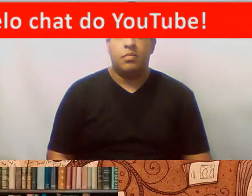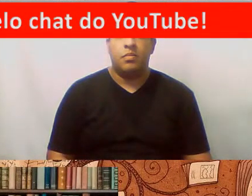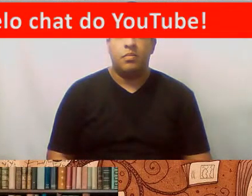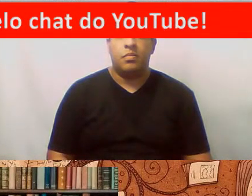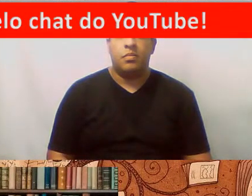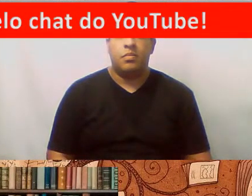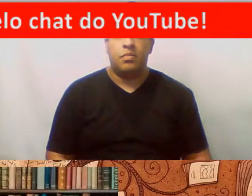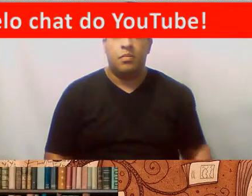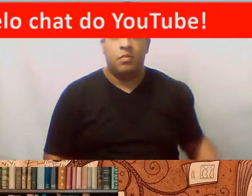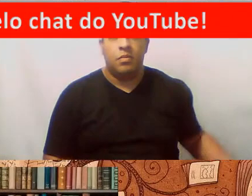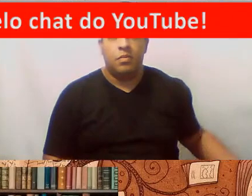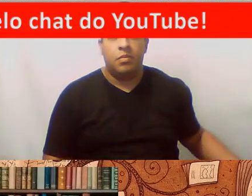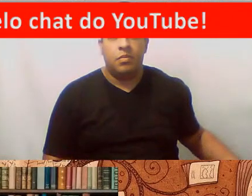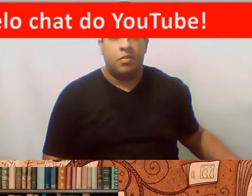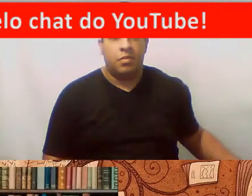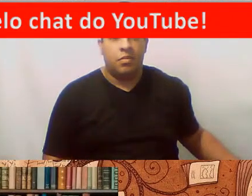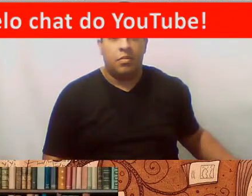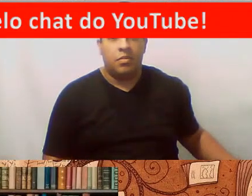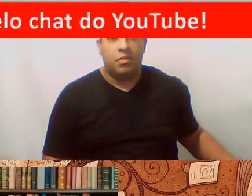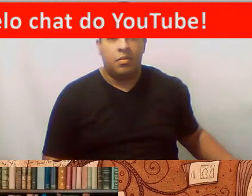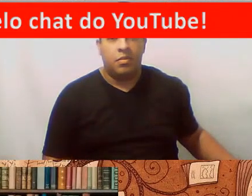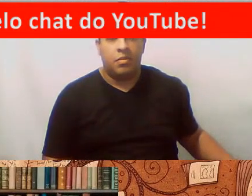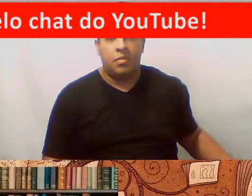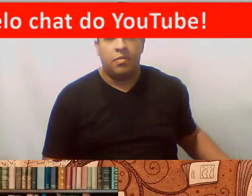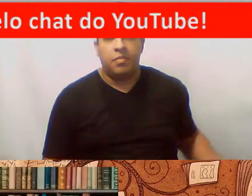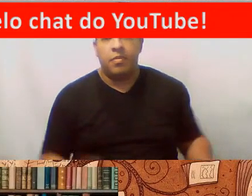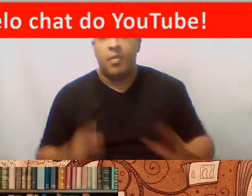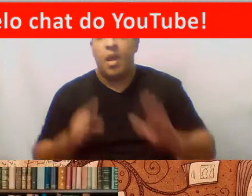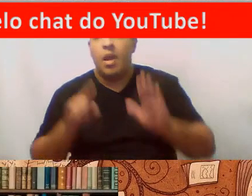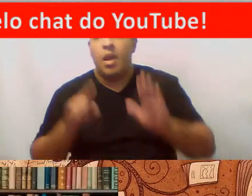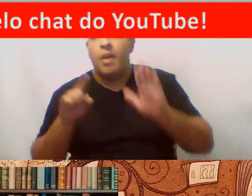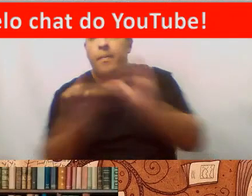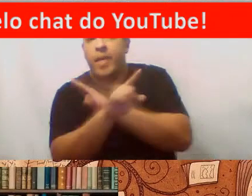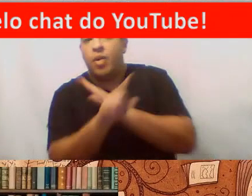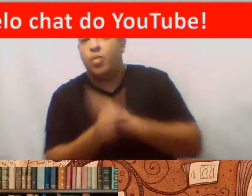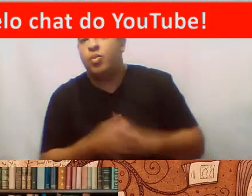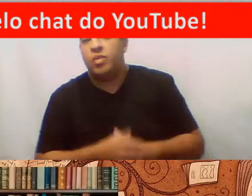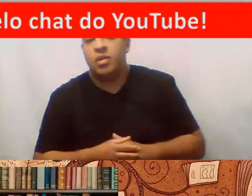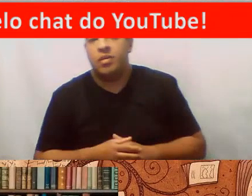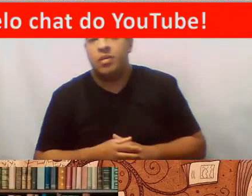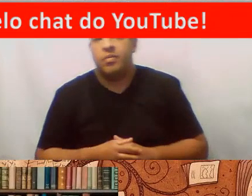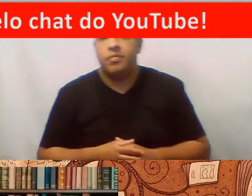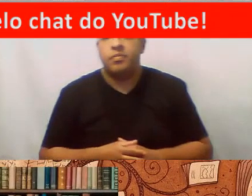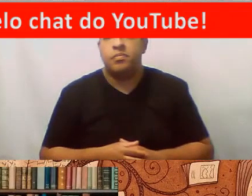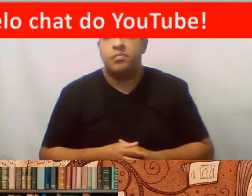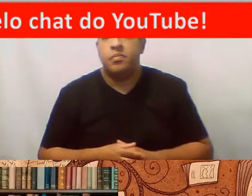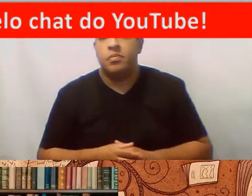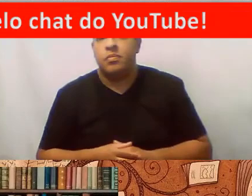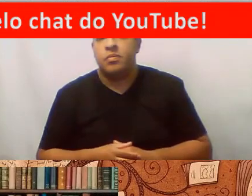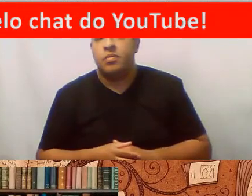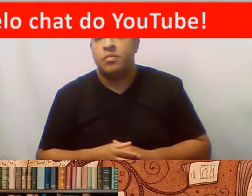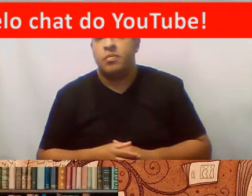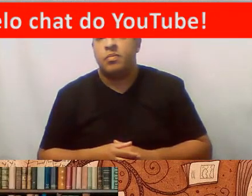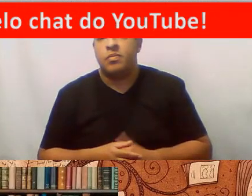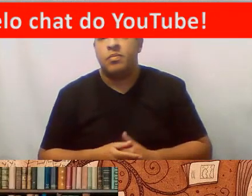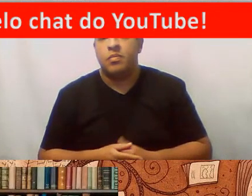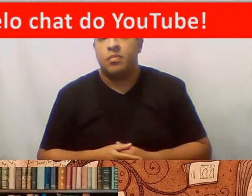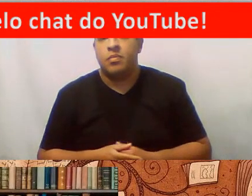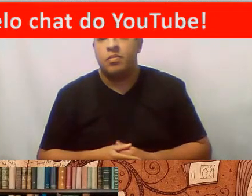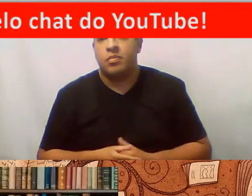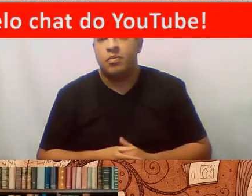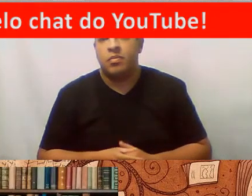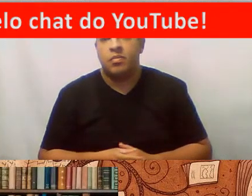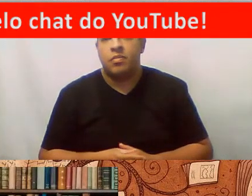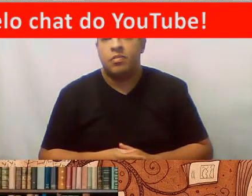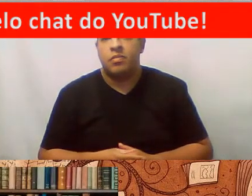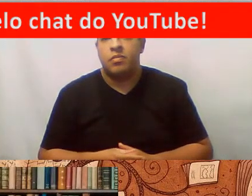Perdão, vamos lá. A participação é da Ali. Ela pergunta: qual seria o motivo dessa onda conservadora